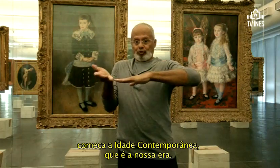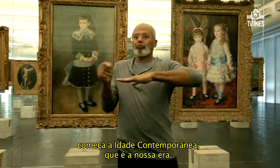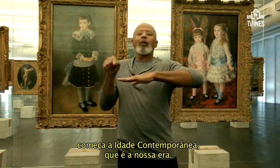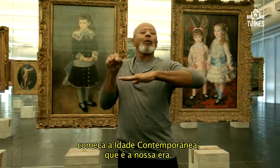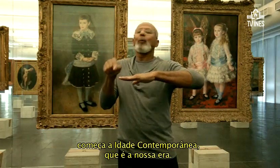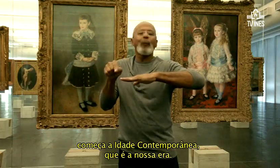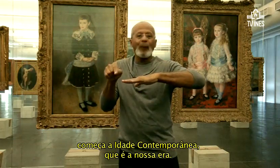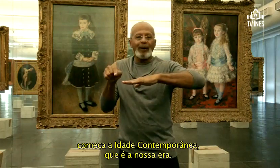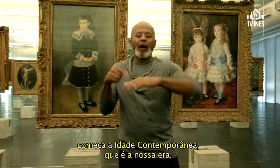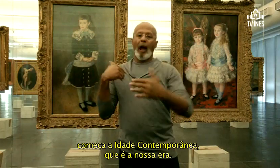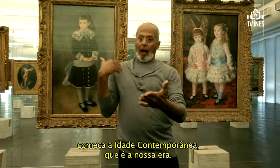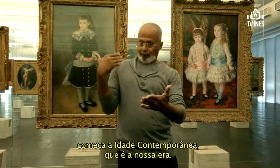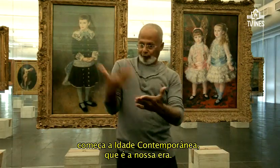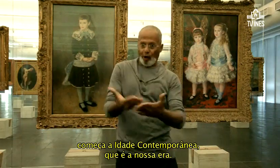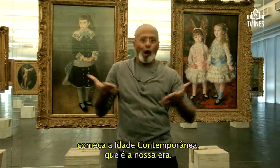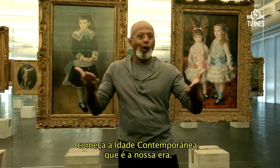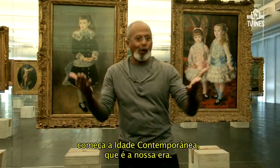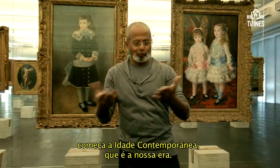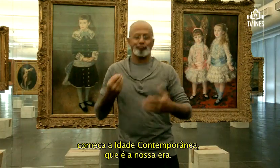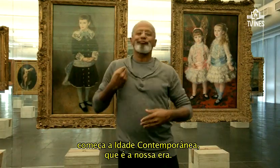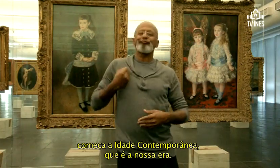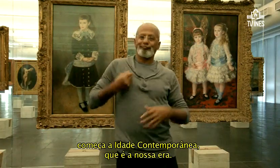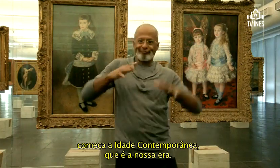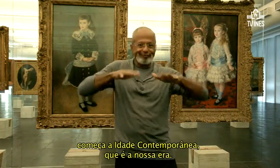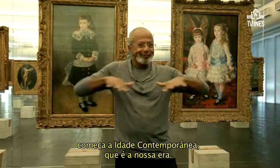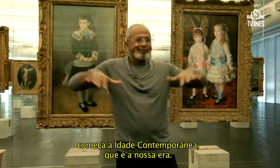Idade Contemporânea, que é a nossa era.